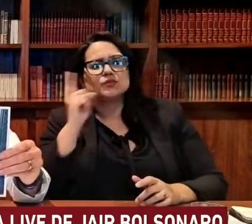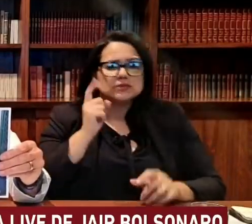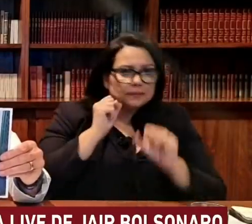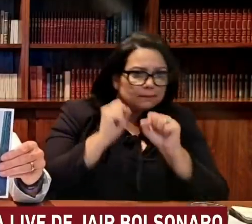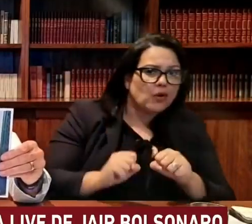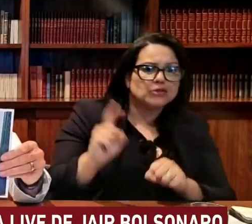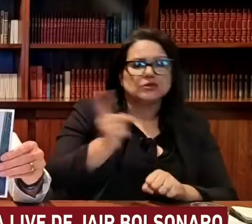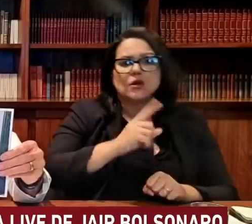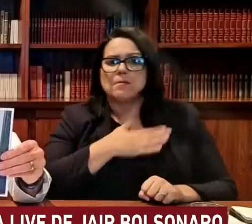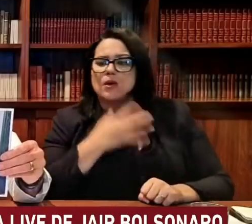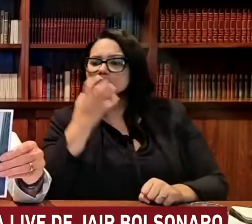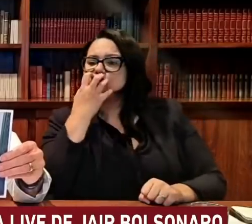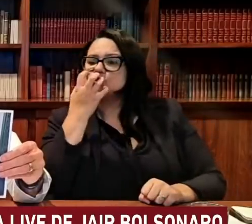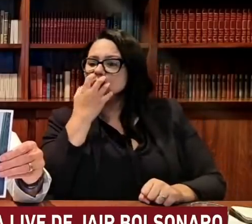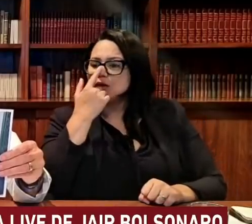trazê-lo.